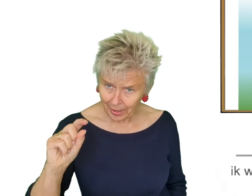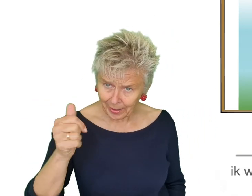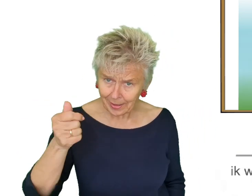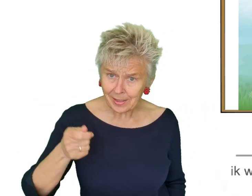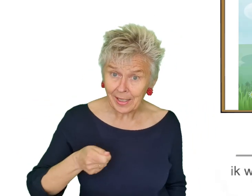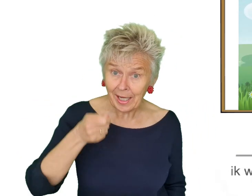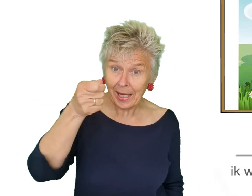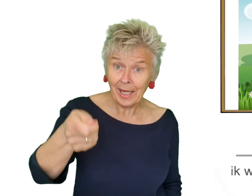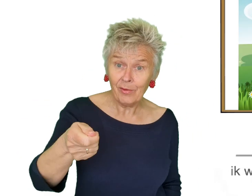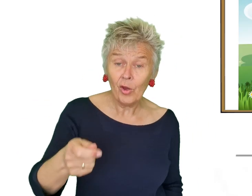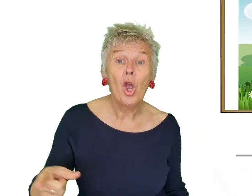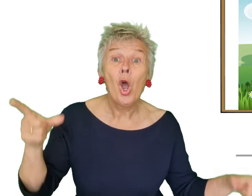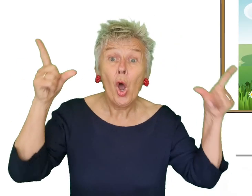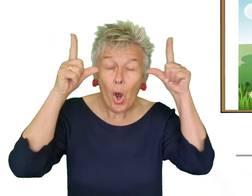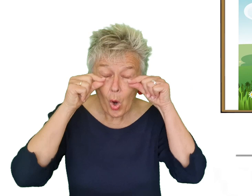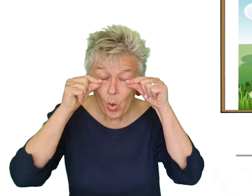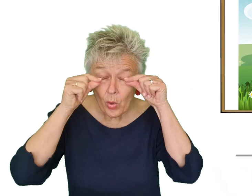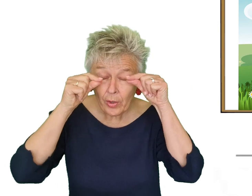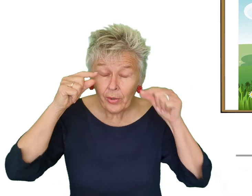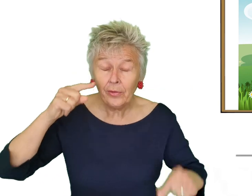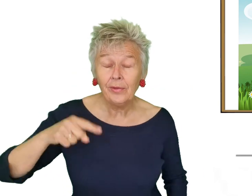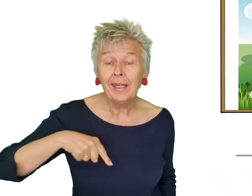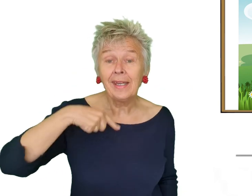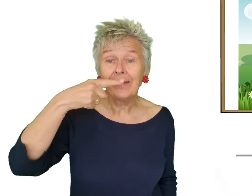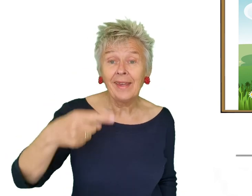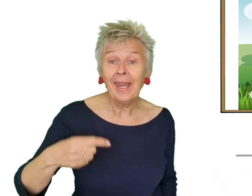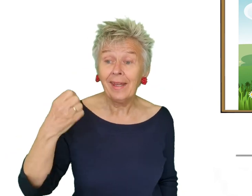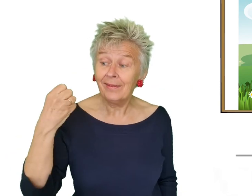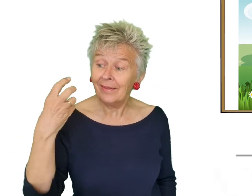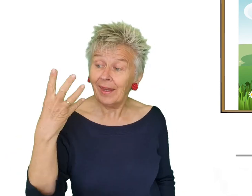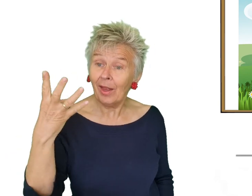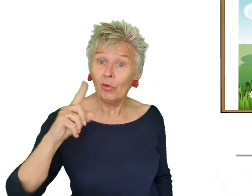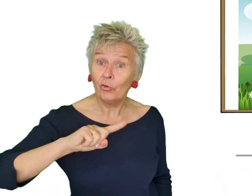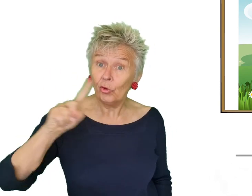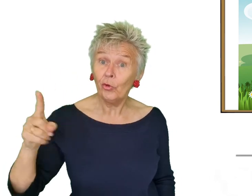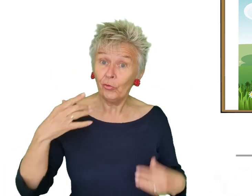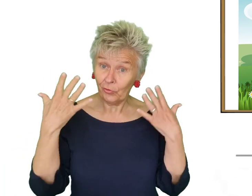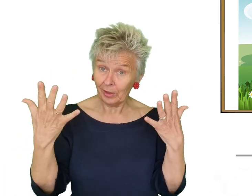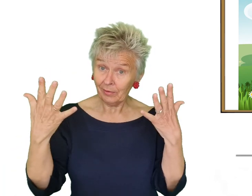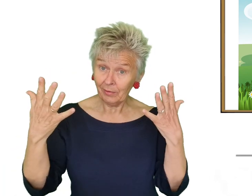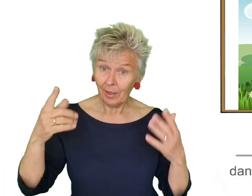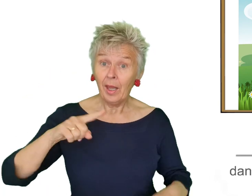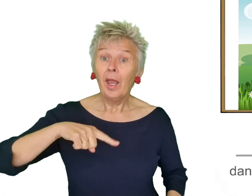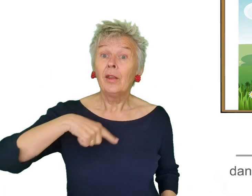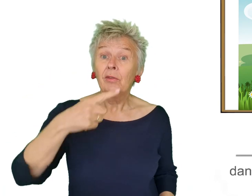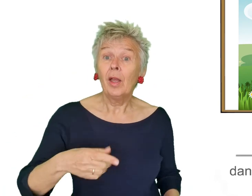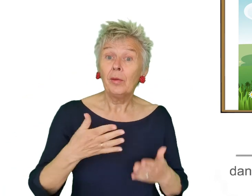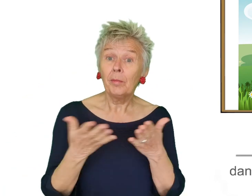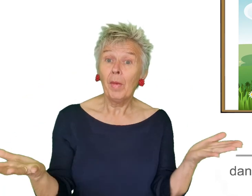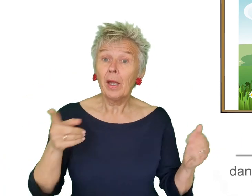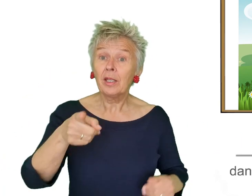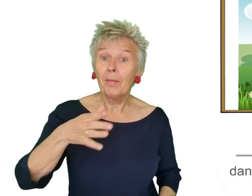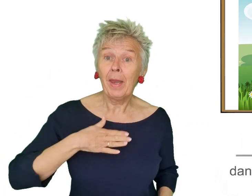iets geven ogen dicht en tel tot 10 dan mag je mijn